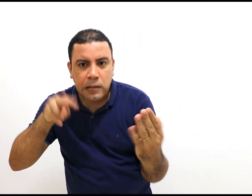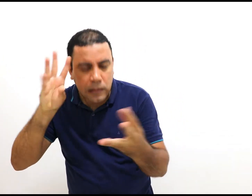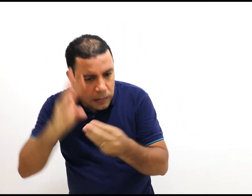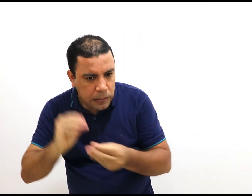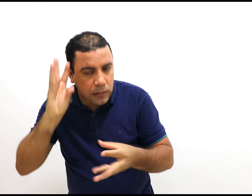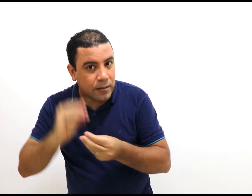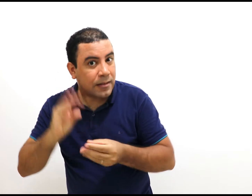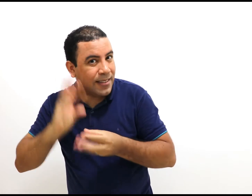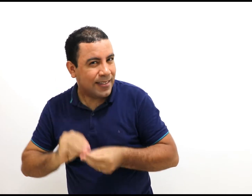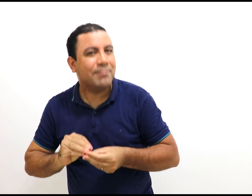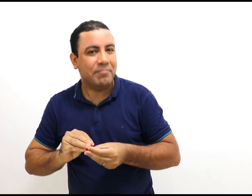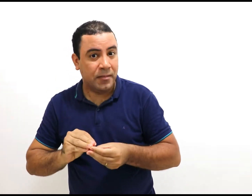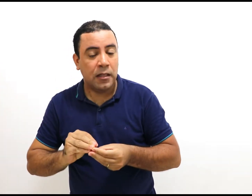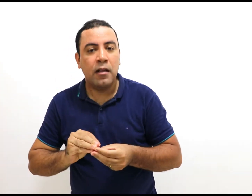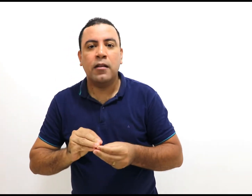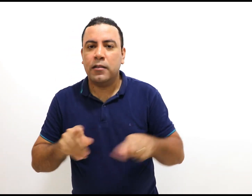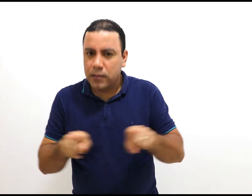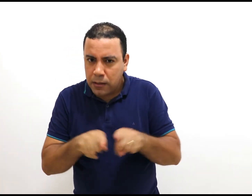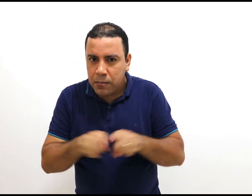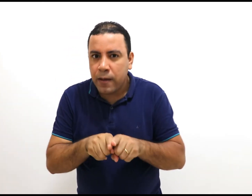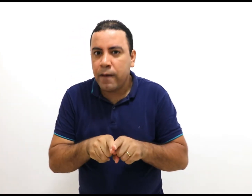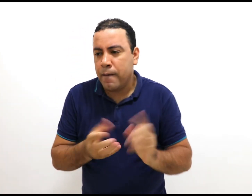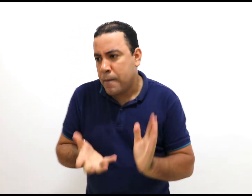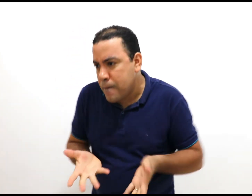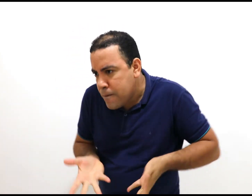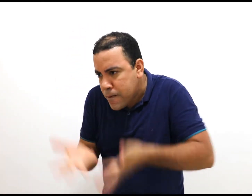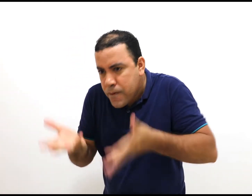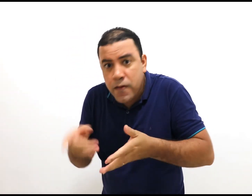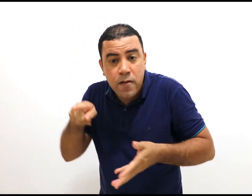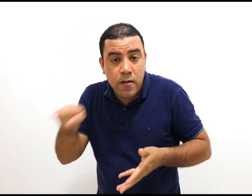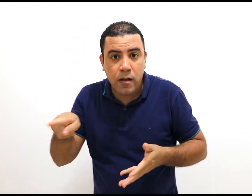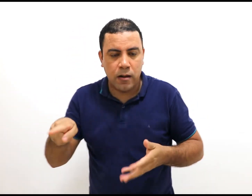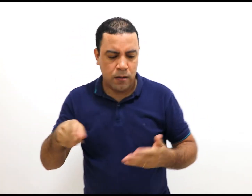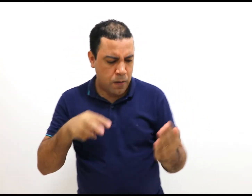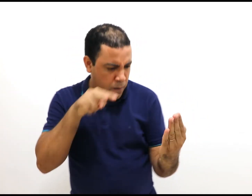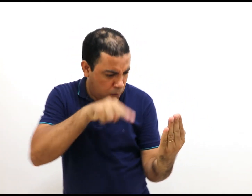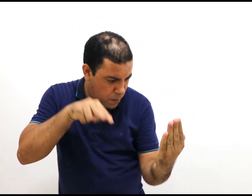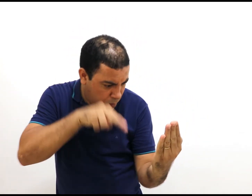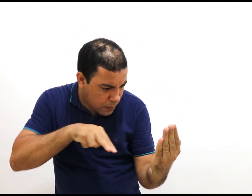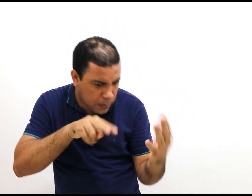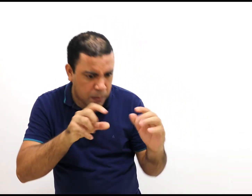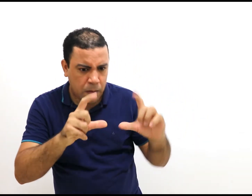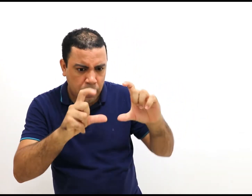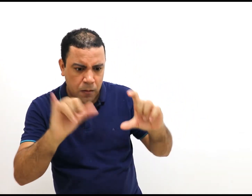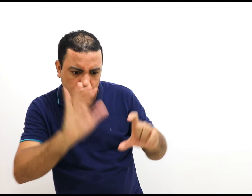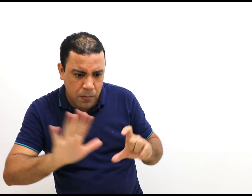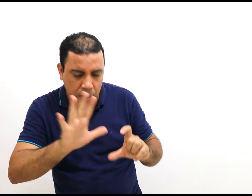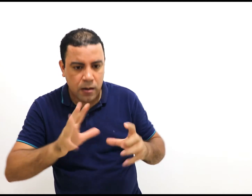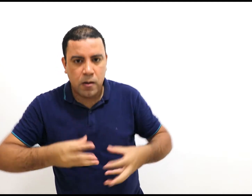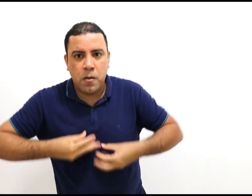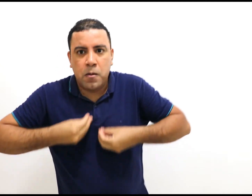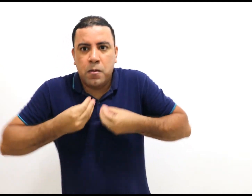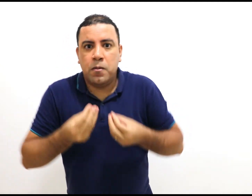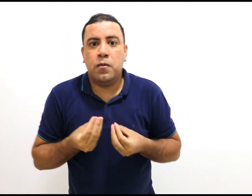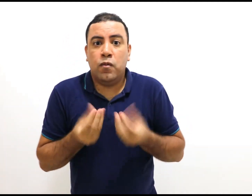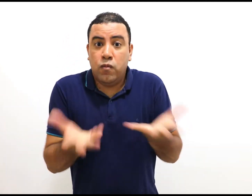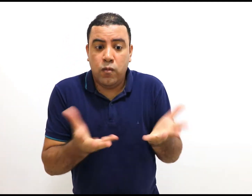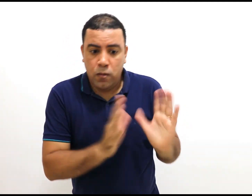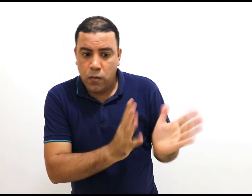mesmo tempo, provocar um microdiscurso pelo aprendiz ao expressar palavras ou frases na